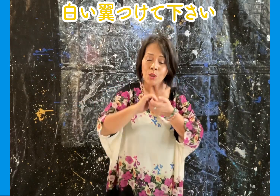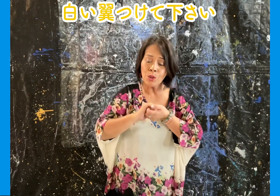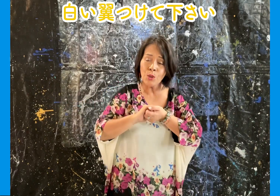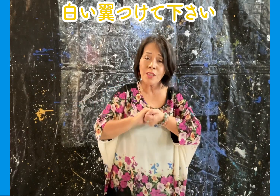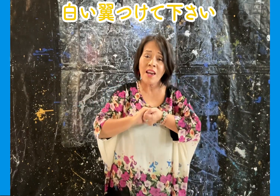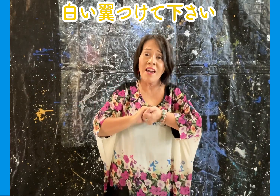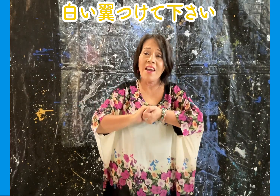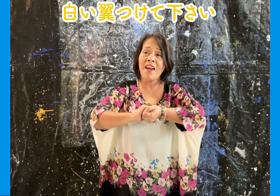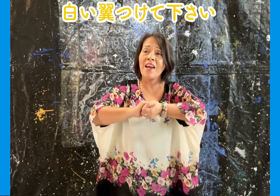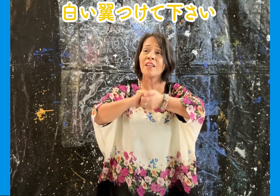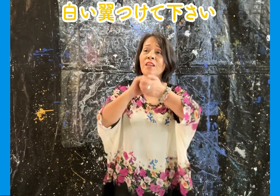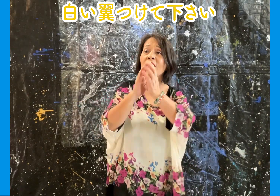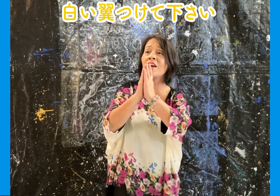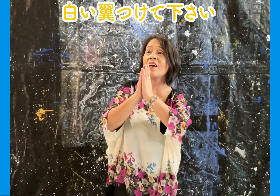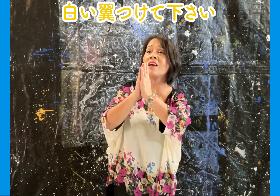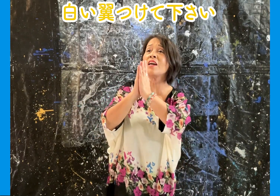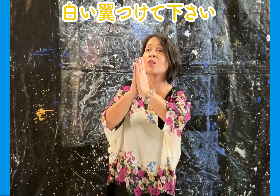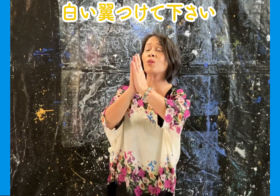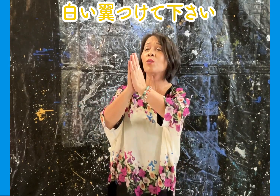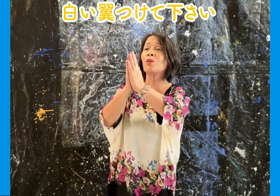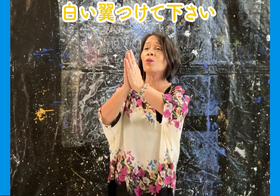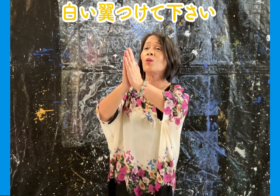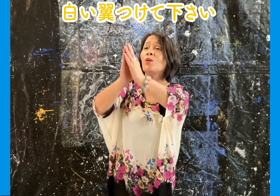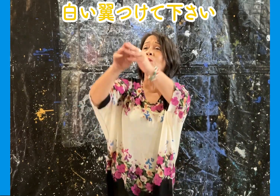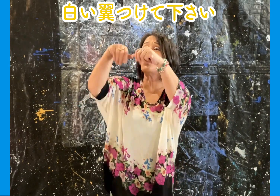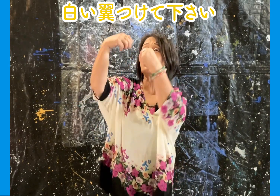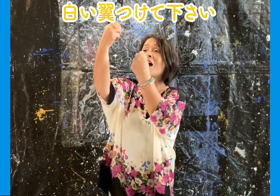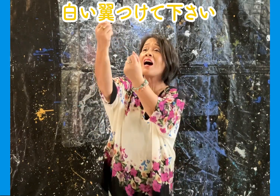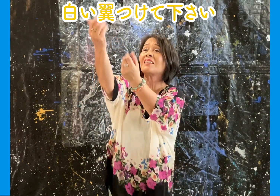つけてください